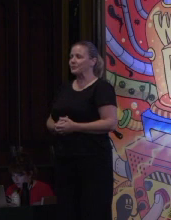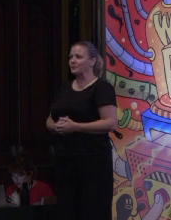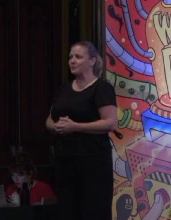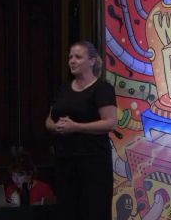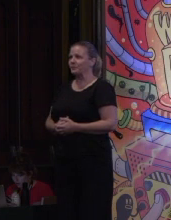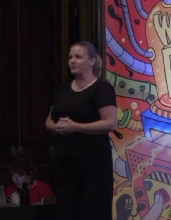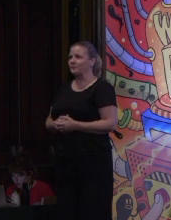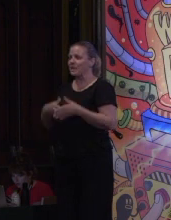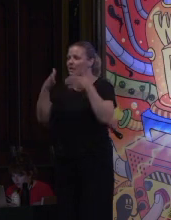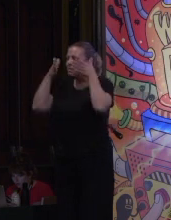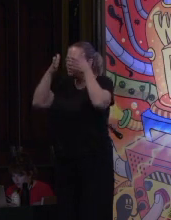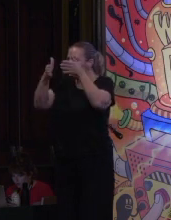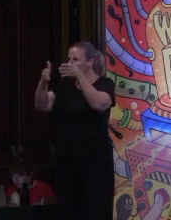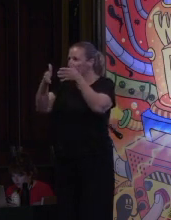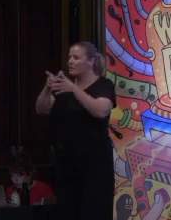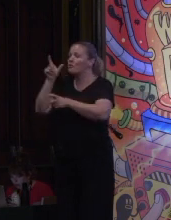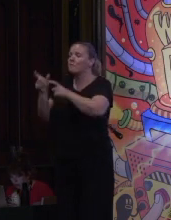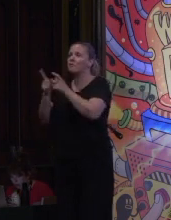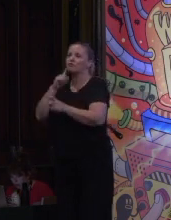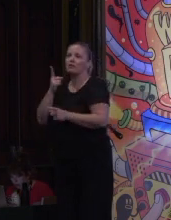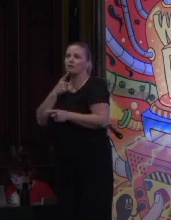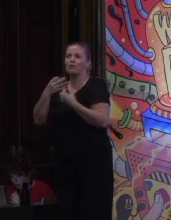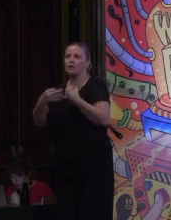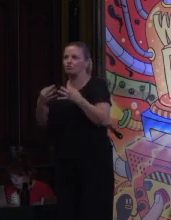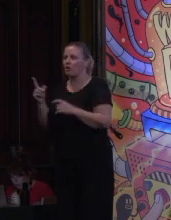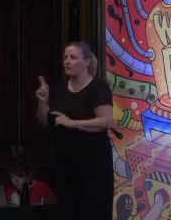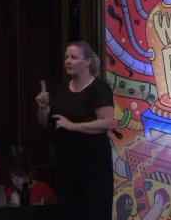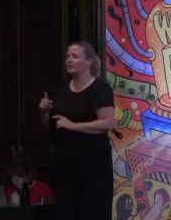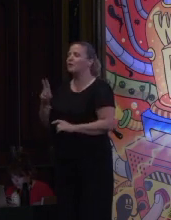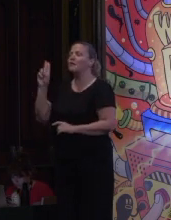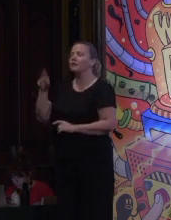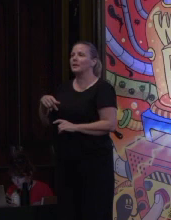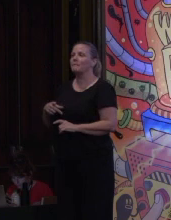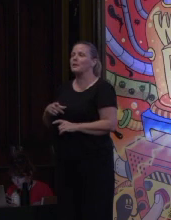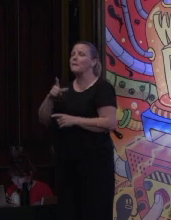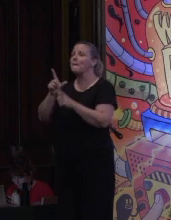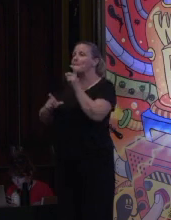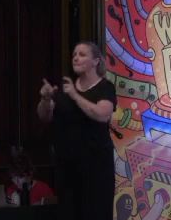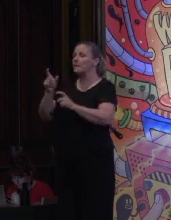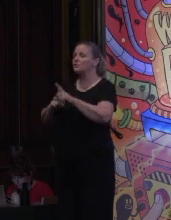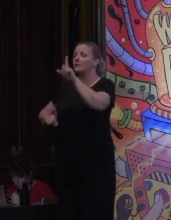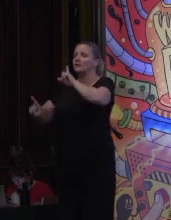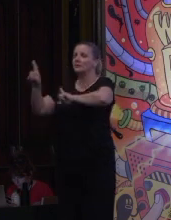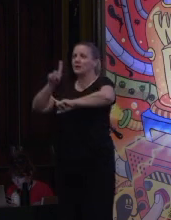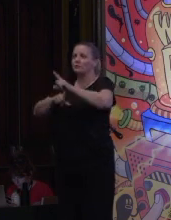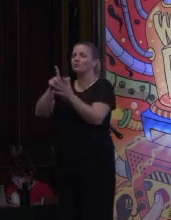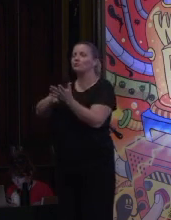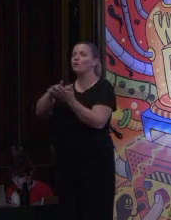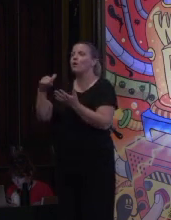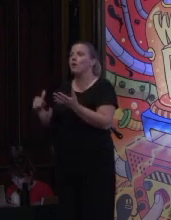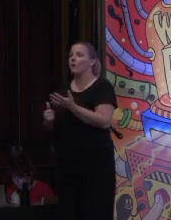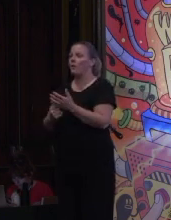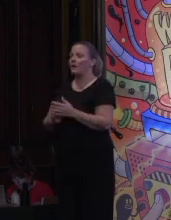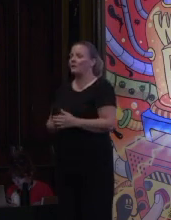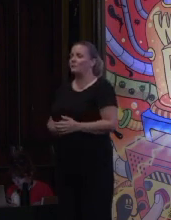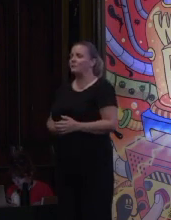Va dirigido no solo a personas sordas, sino también a personas con otro tipo de trastornos del lenguaje